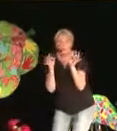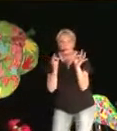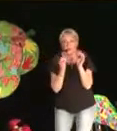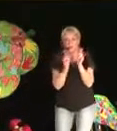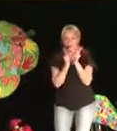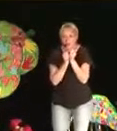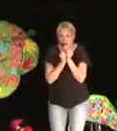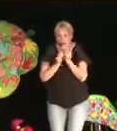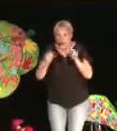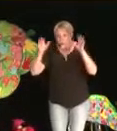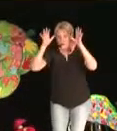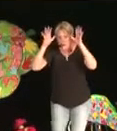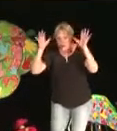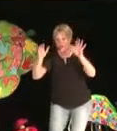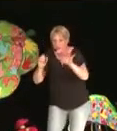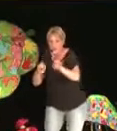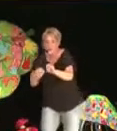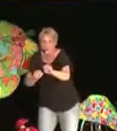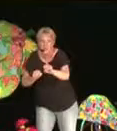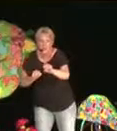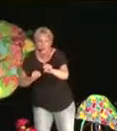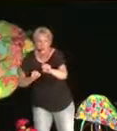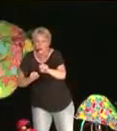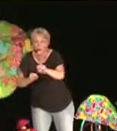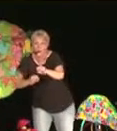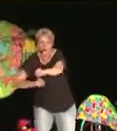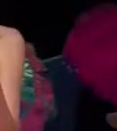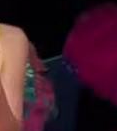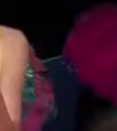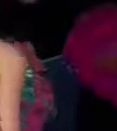oui, oui. Le cerf arrive à la porte et d'un coup ouvre la porte et fait...